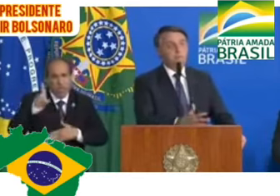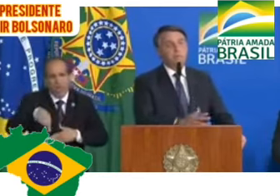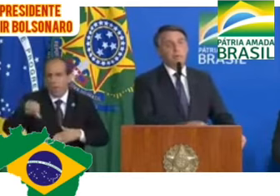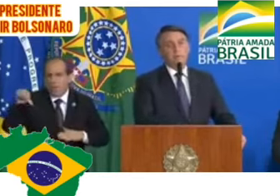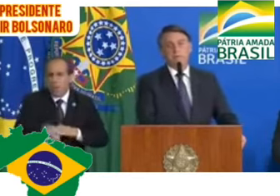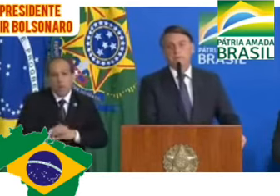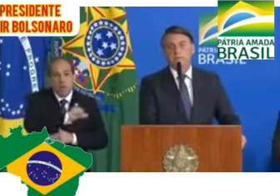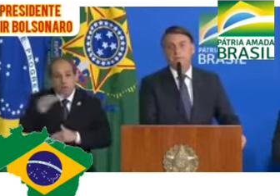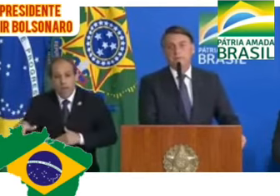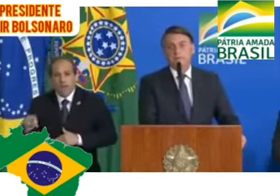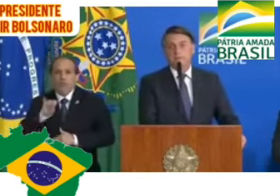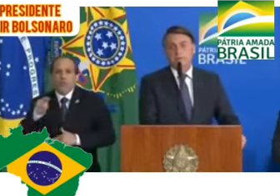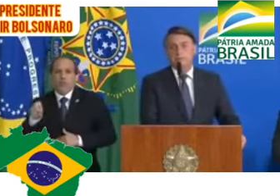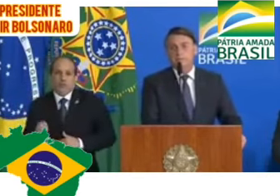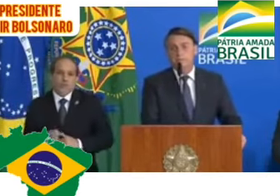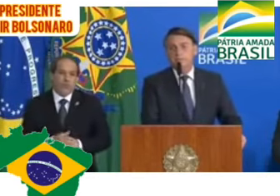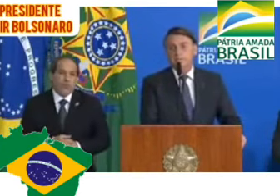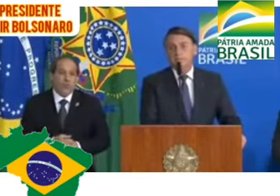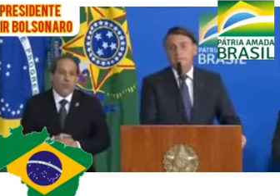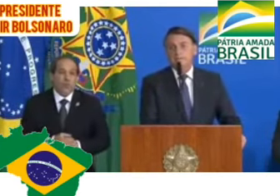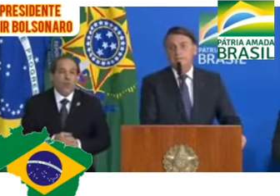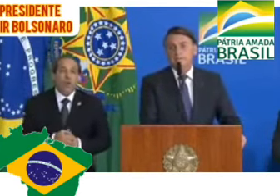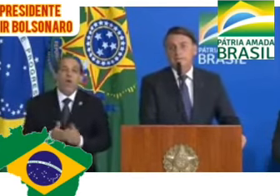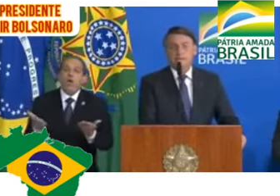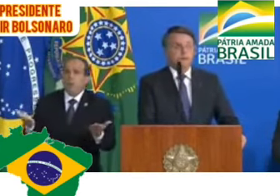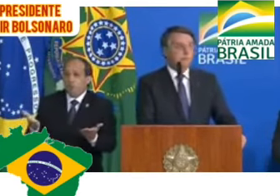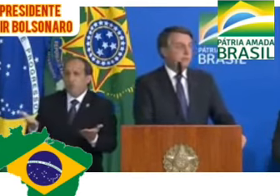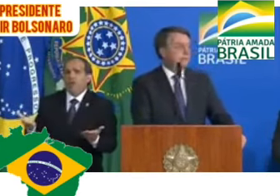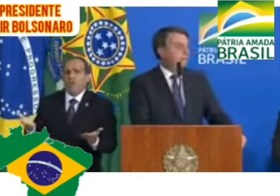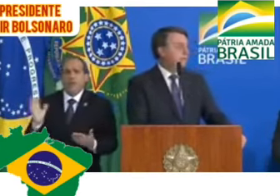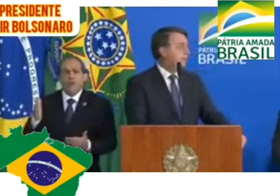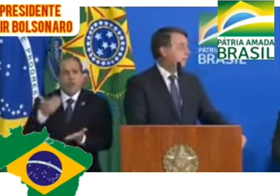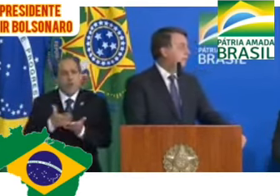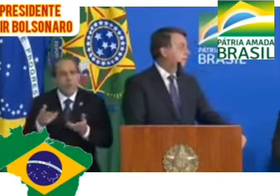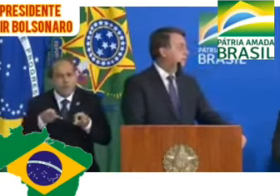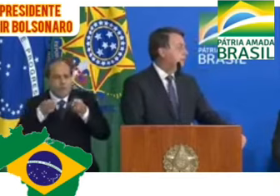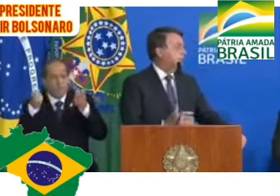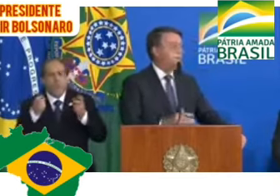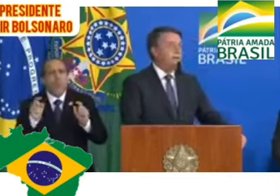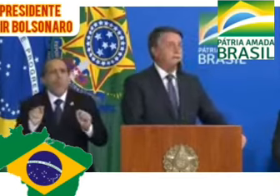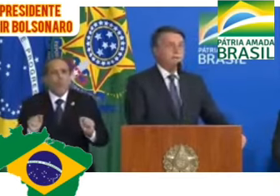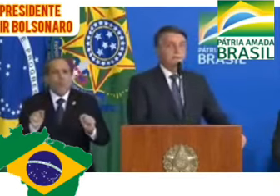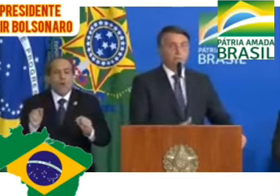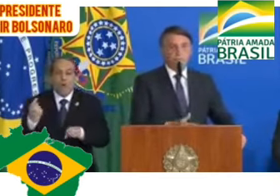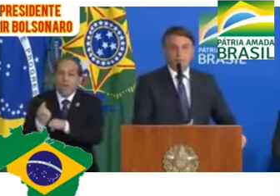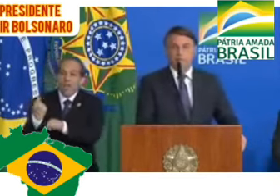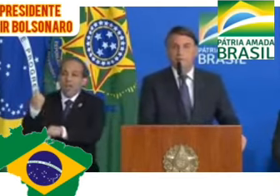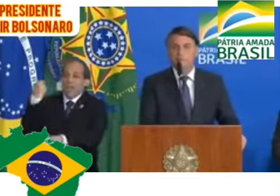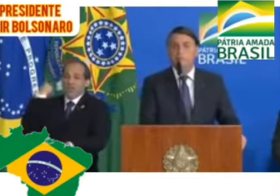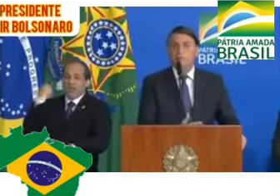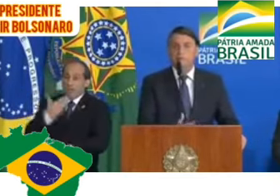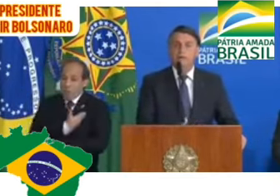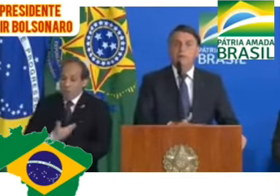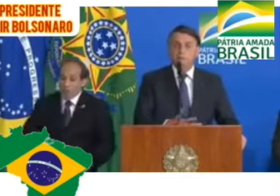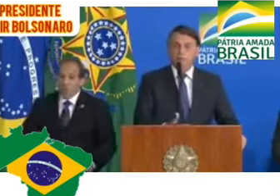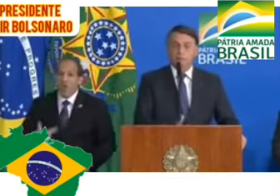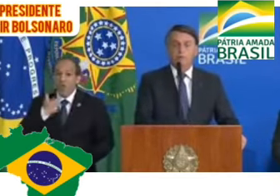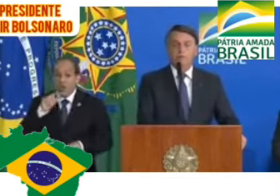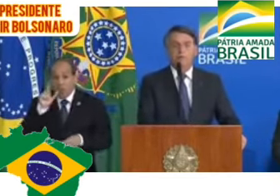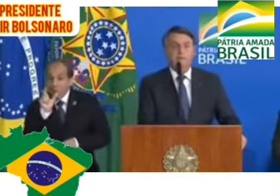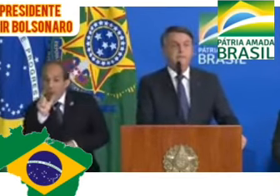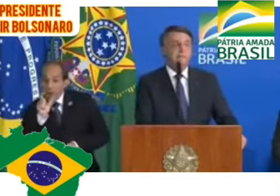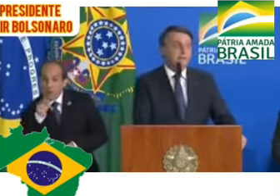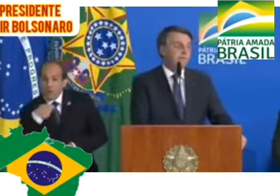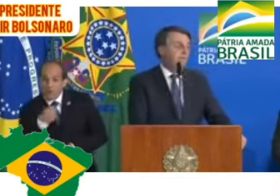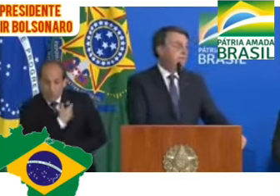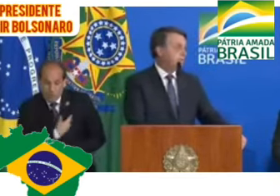pior que o próprio vírus. Hoje em dia, já se começa a notar que lá atrás, o governo, que quando eu falo, o governo